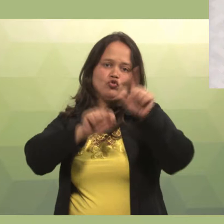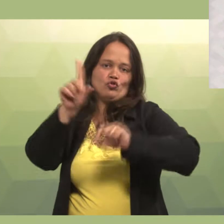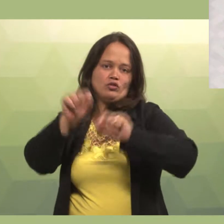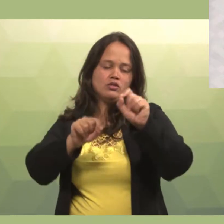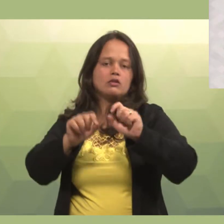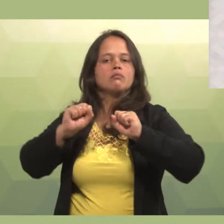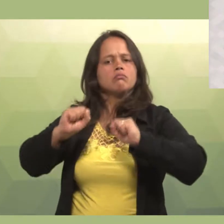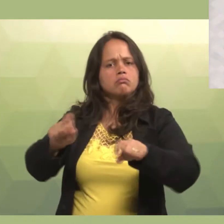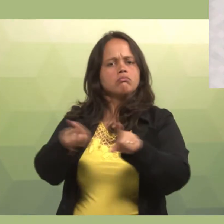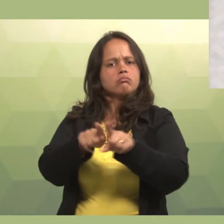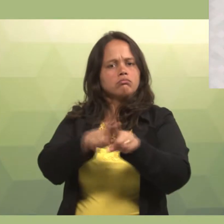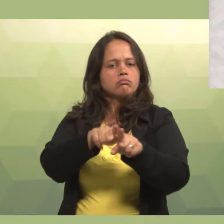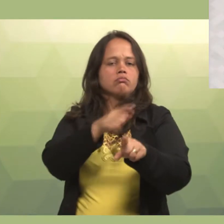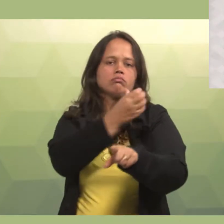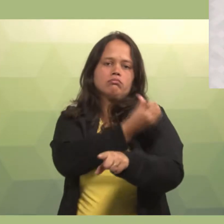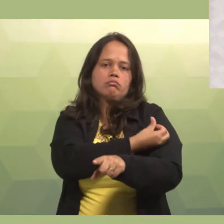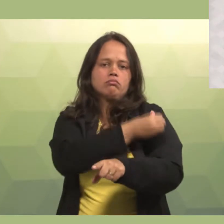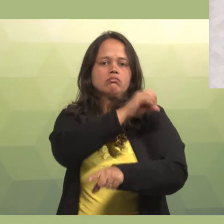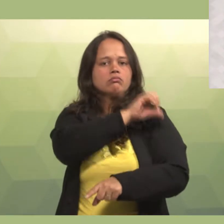anos.